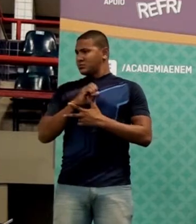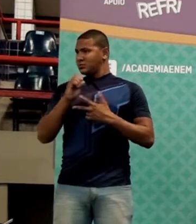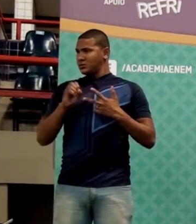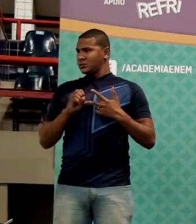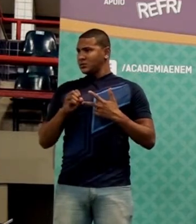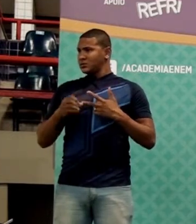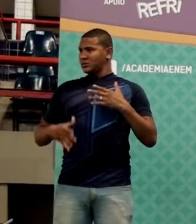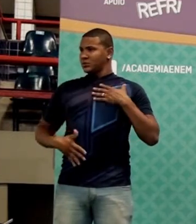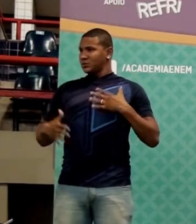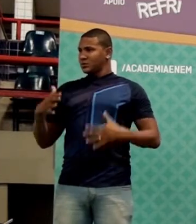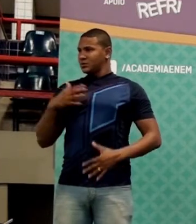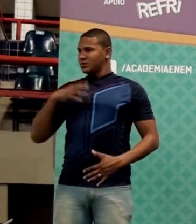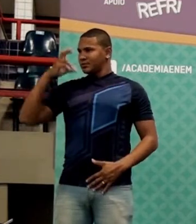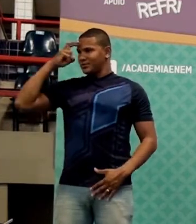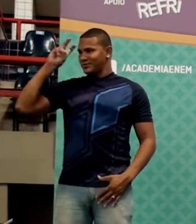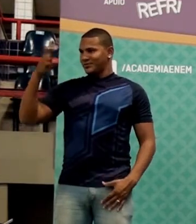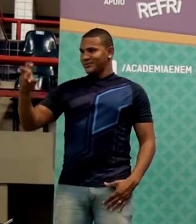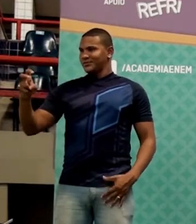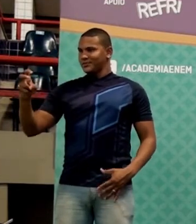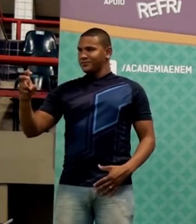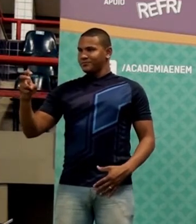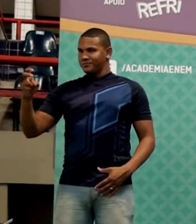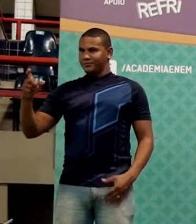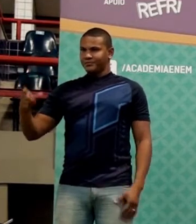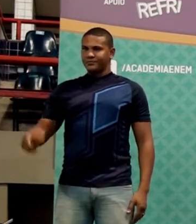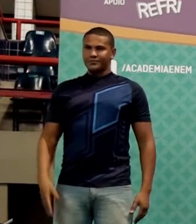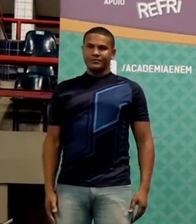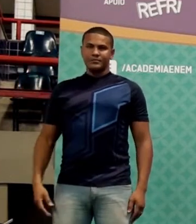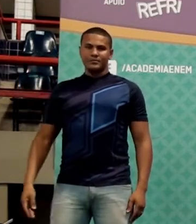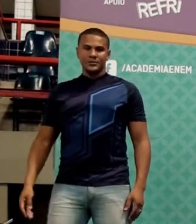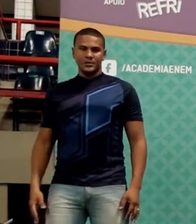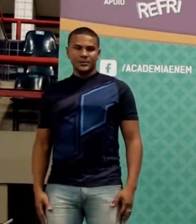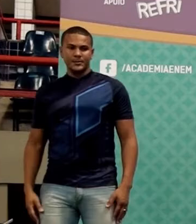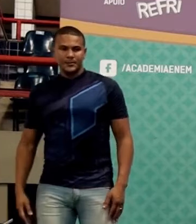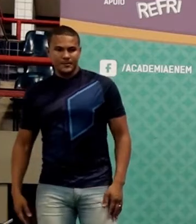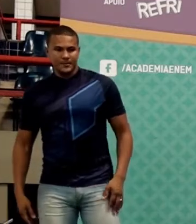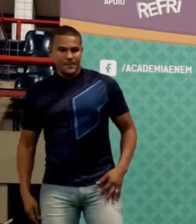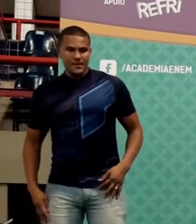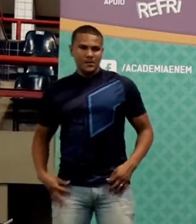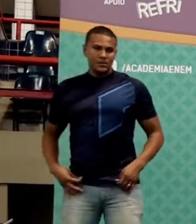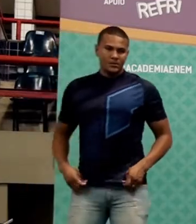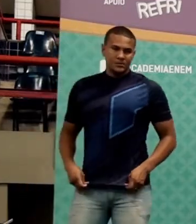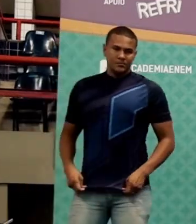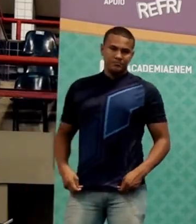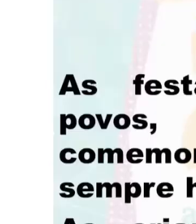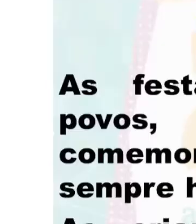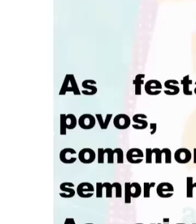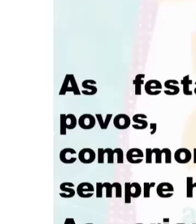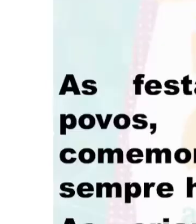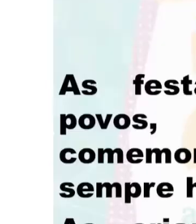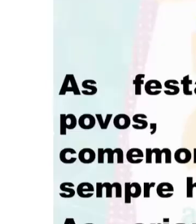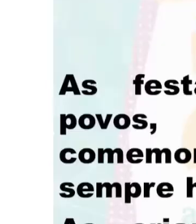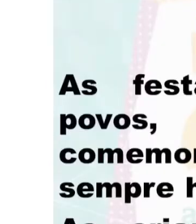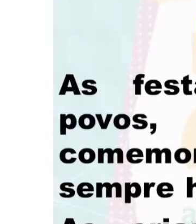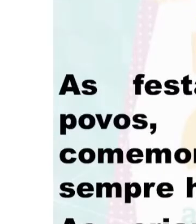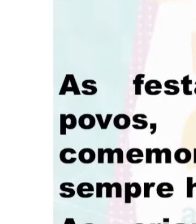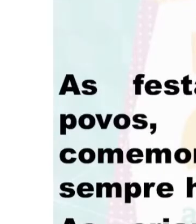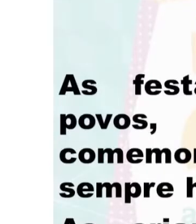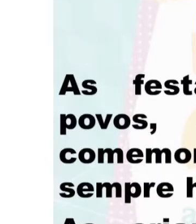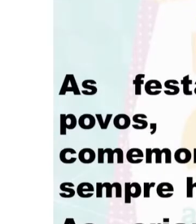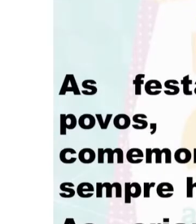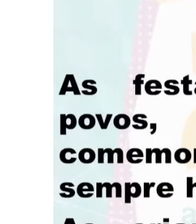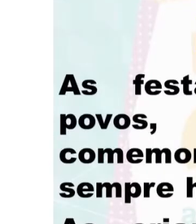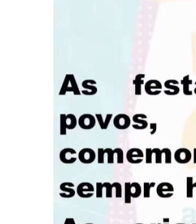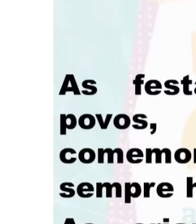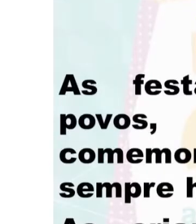a cultura corporal, que é o que nós vamos conversar agora. Olha, as festas para todos os